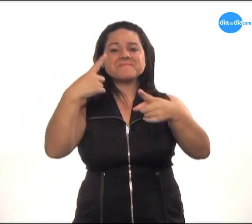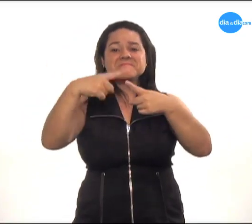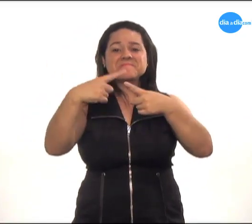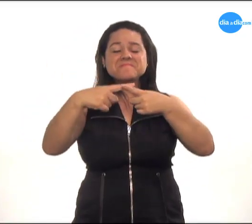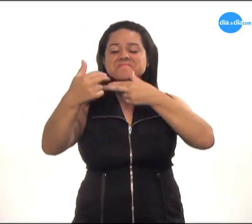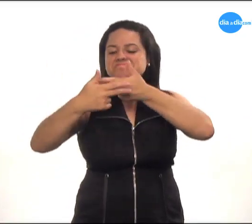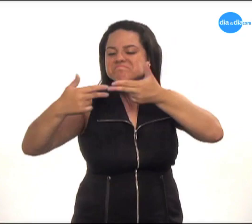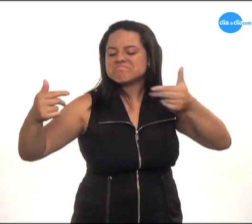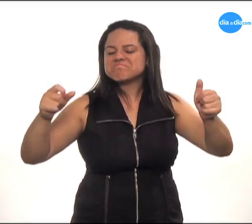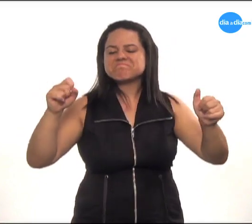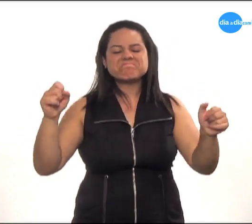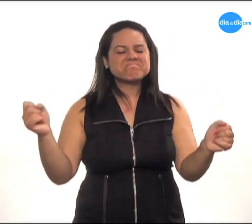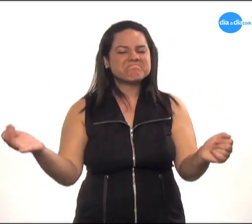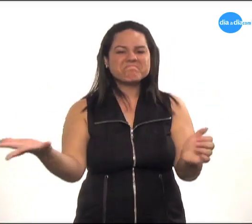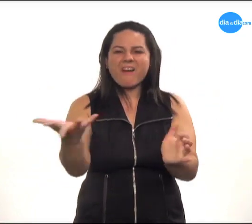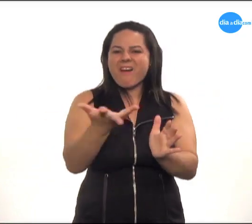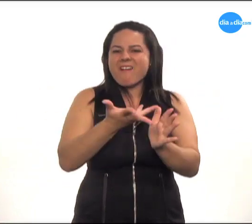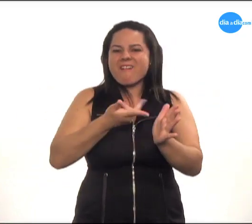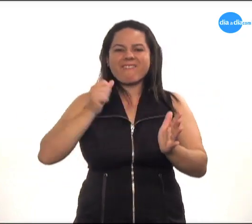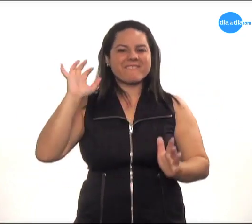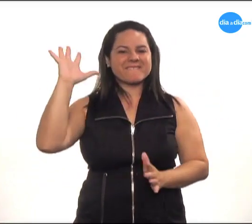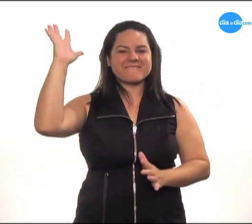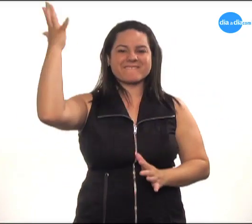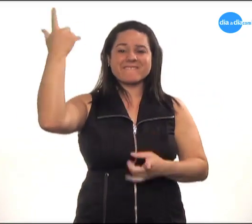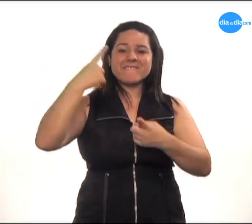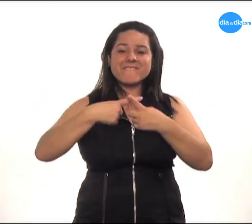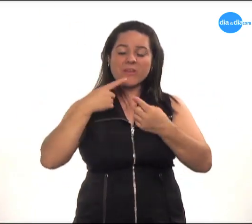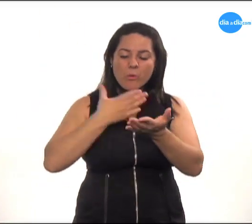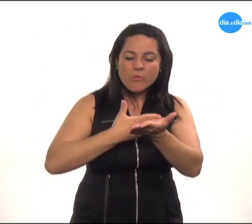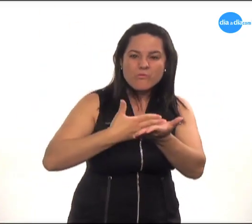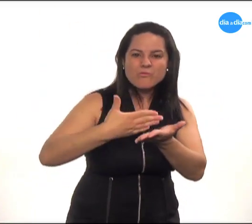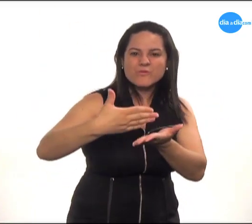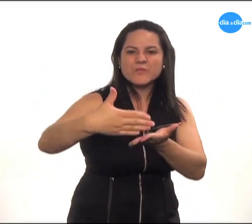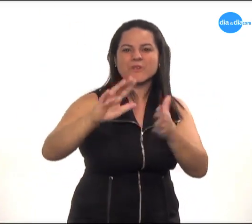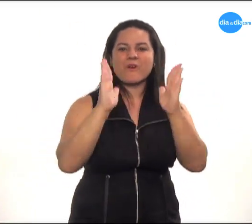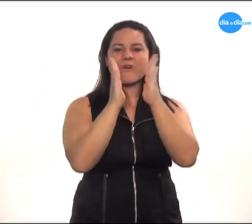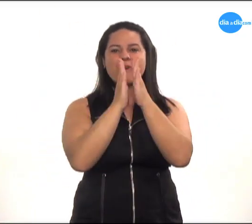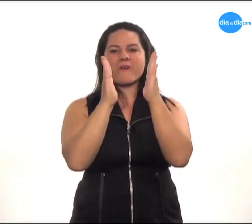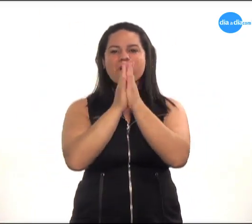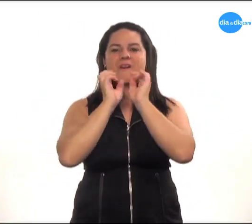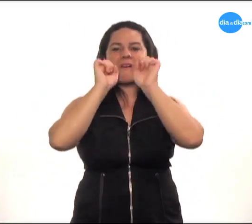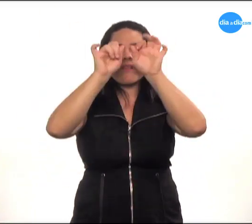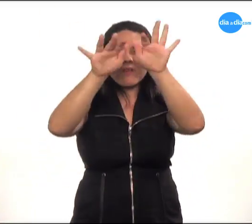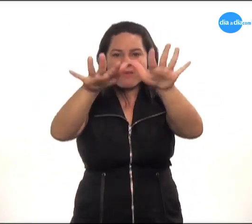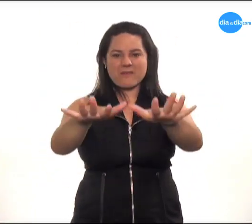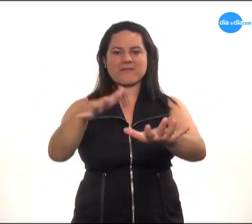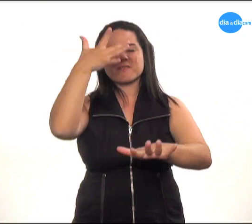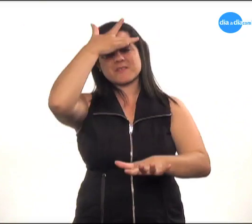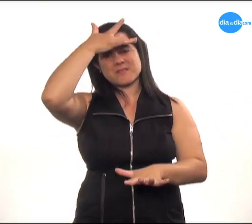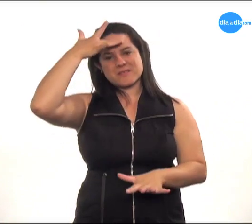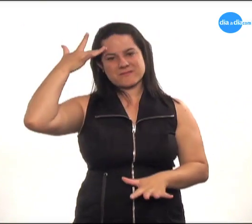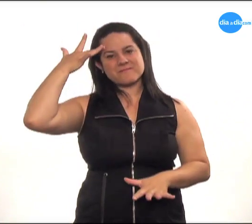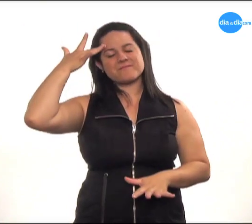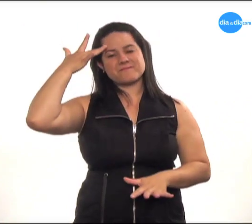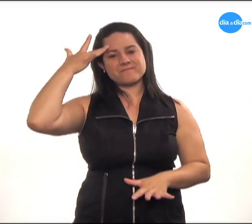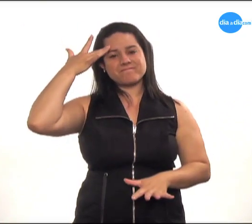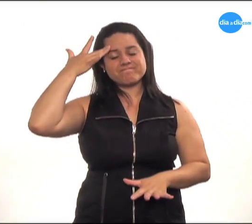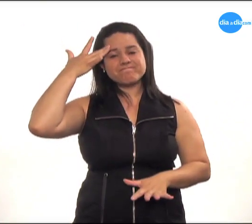Coisas tremendas estão acontecendo, porque a gente começou a orar e abençoar pessoas. É assim que